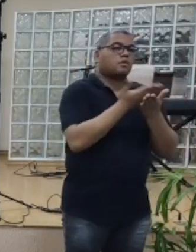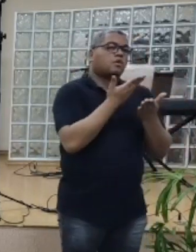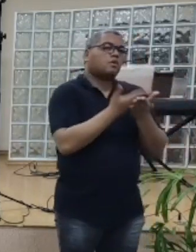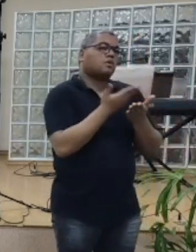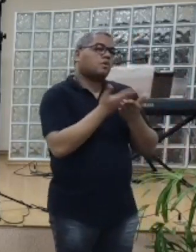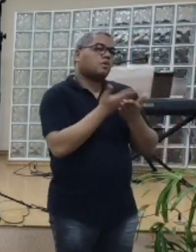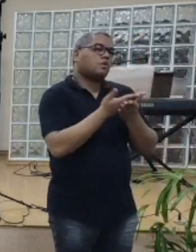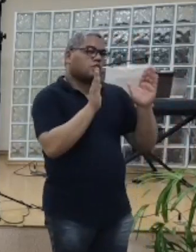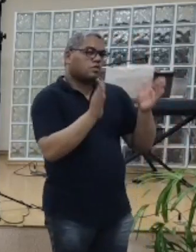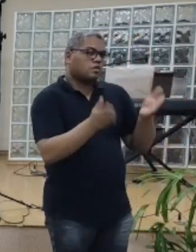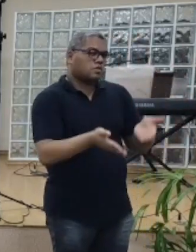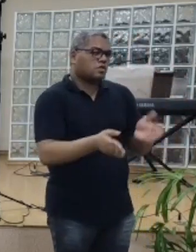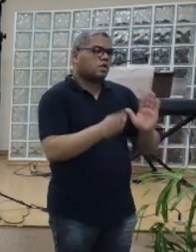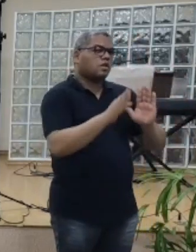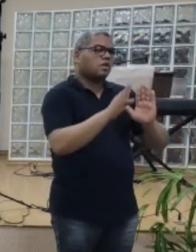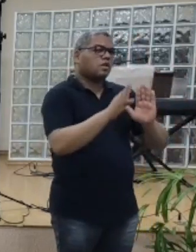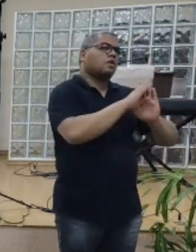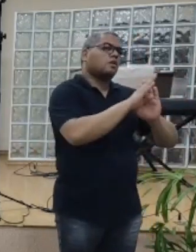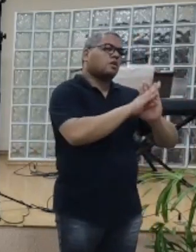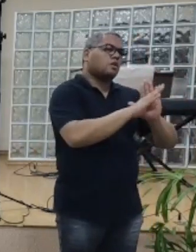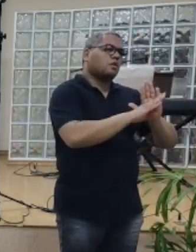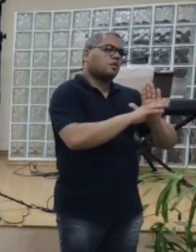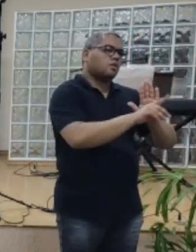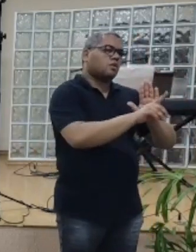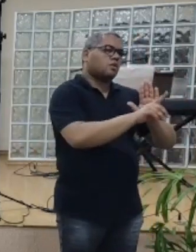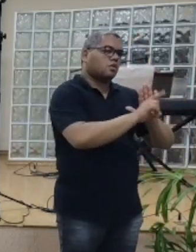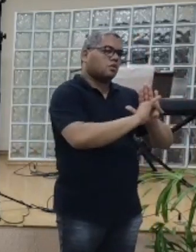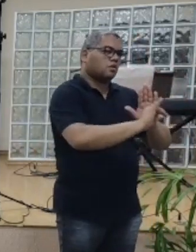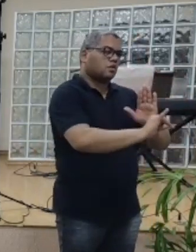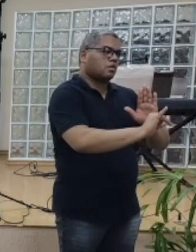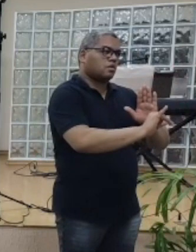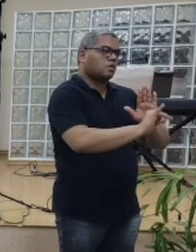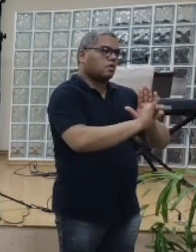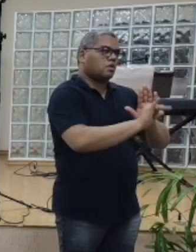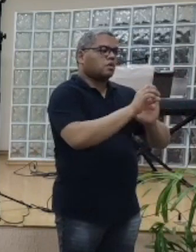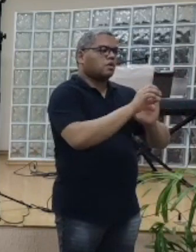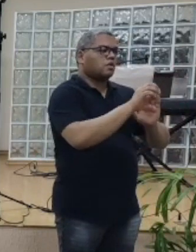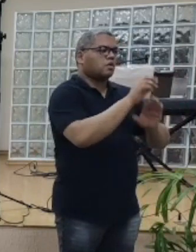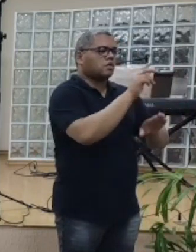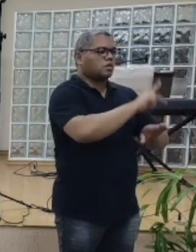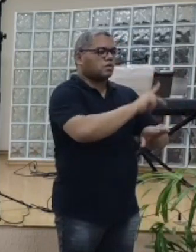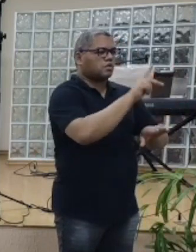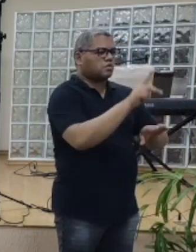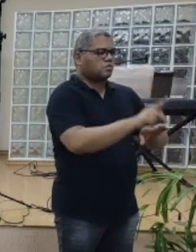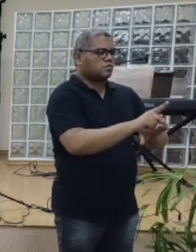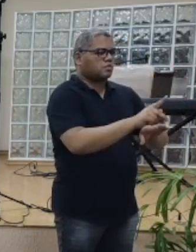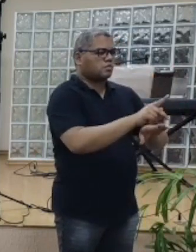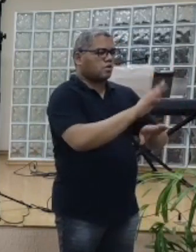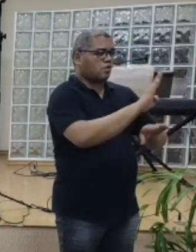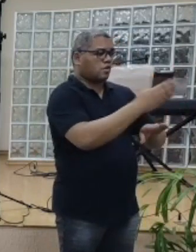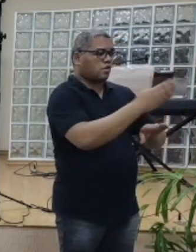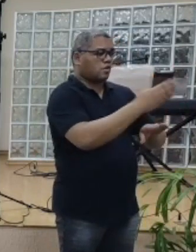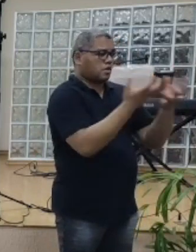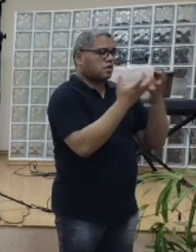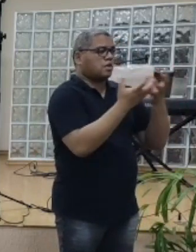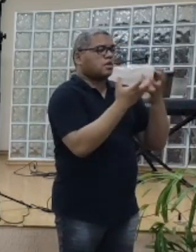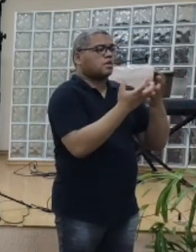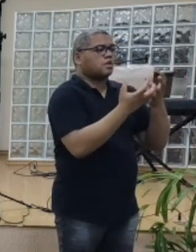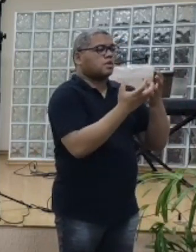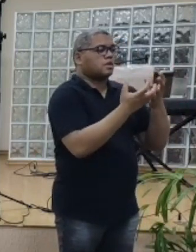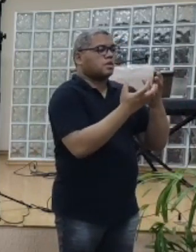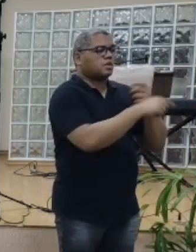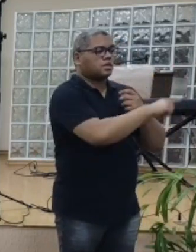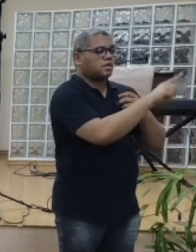preceitos da lei, os falsos mestres queriam que fossem guardados: circuncisão, dieta alimentar